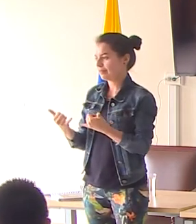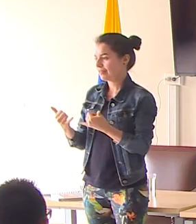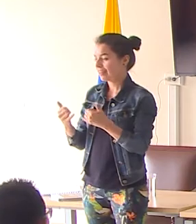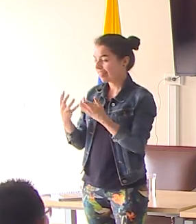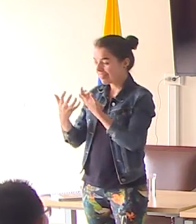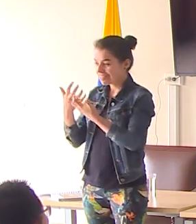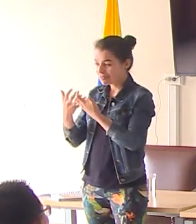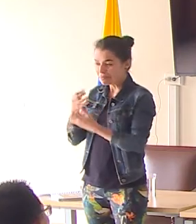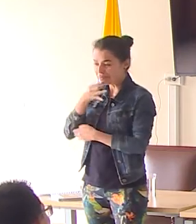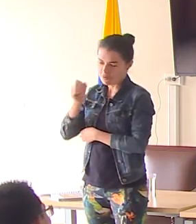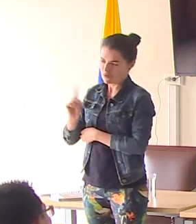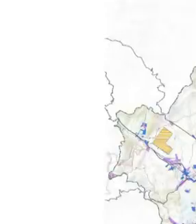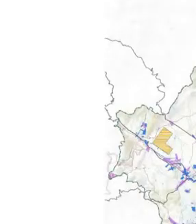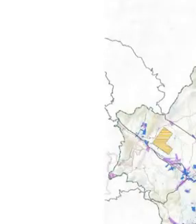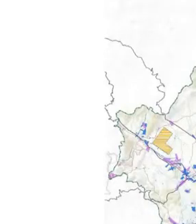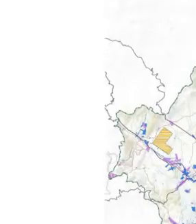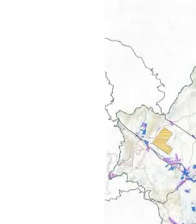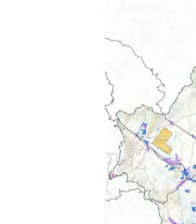zona